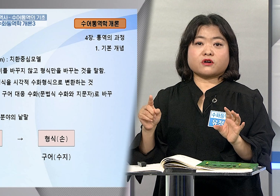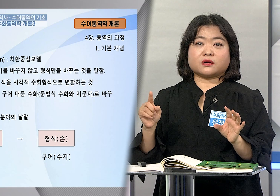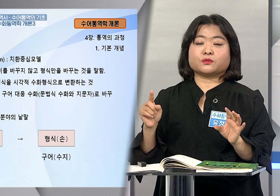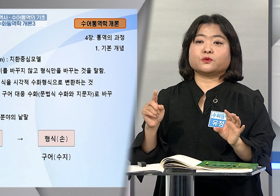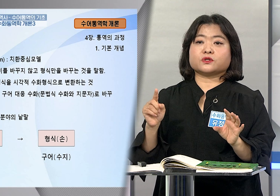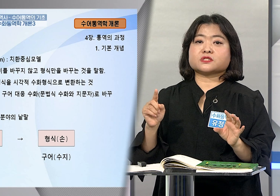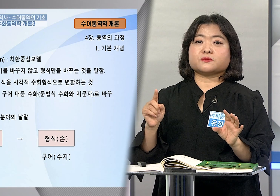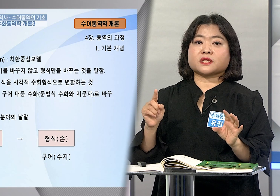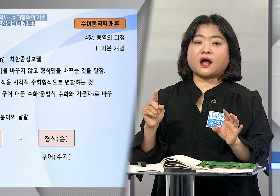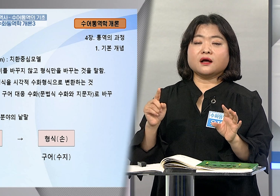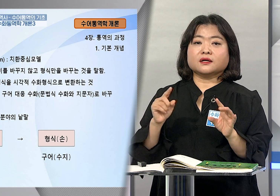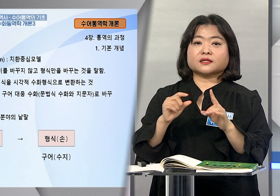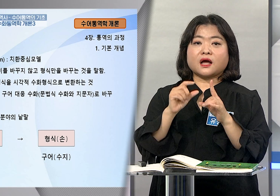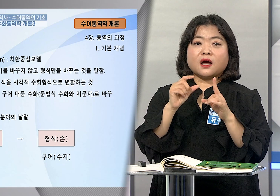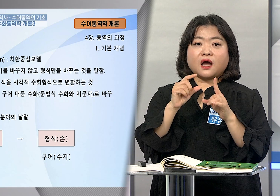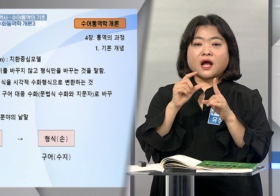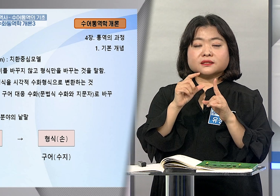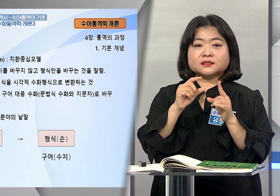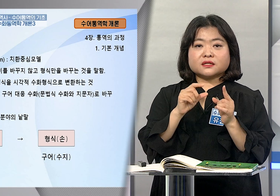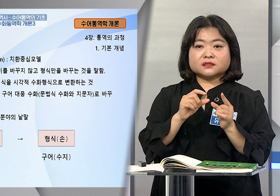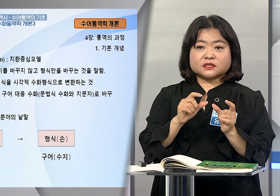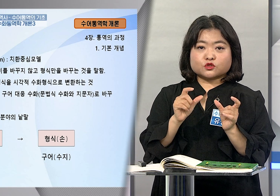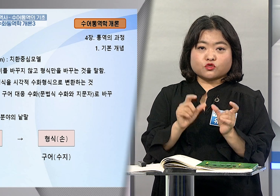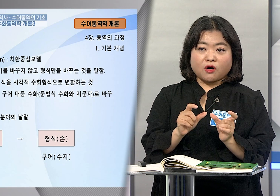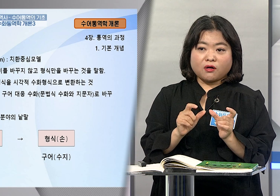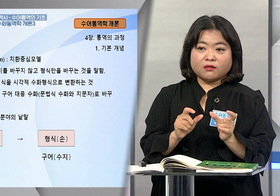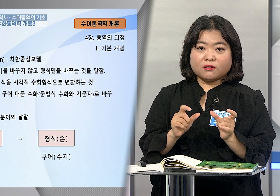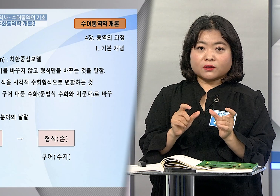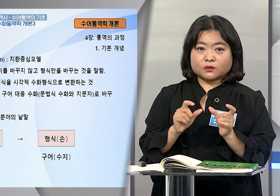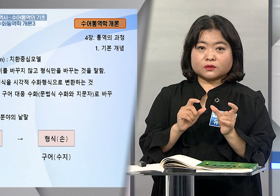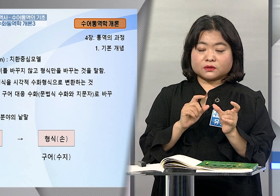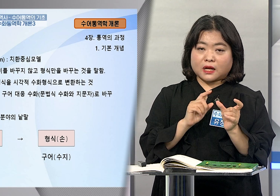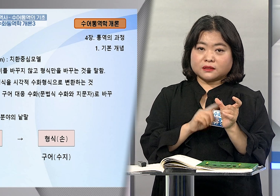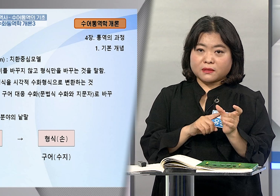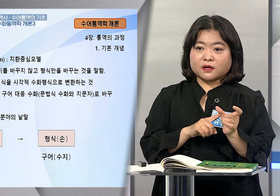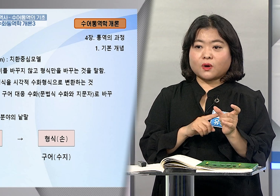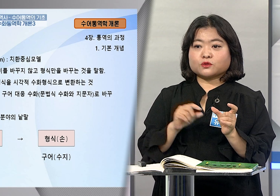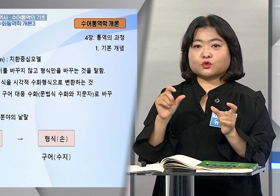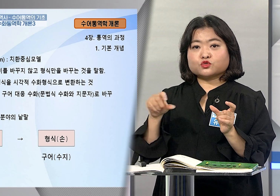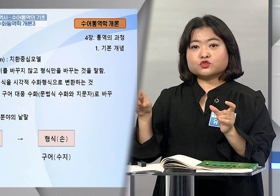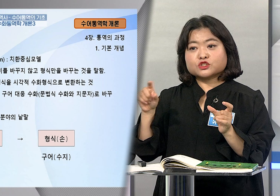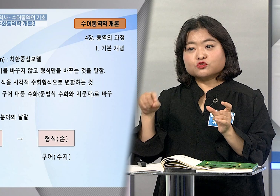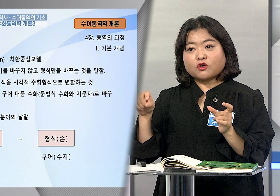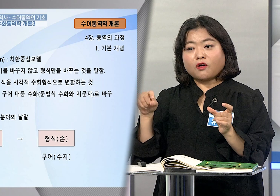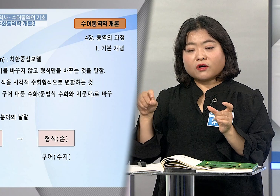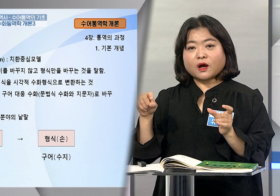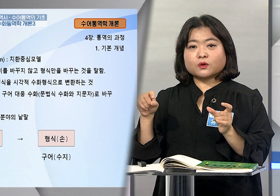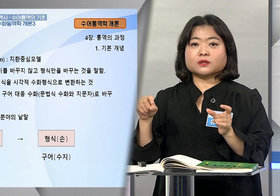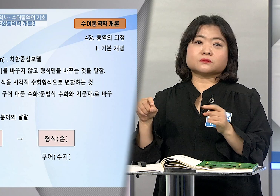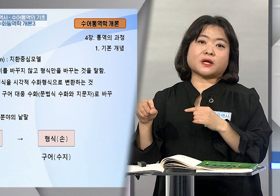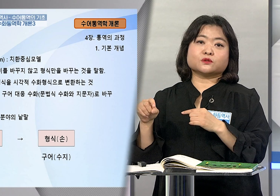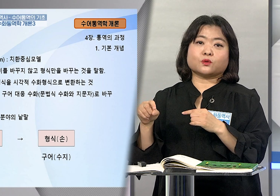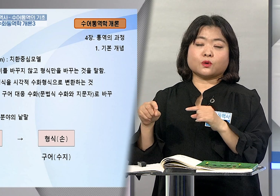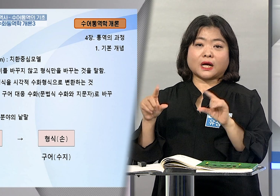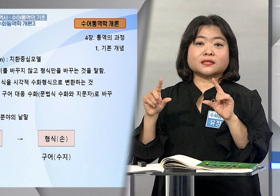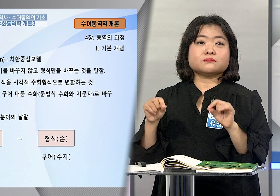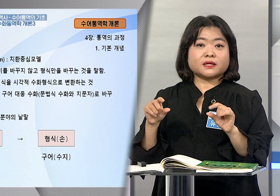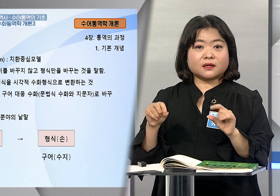수지구어라는 표현도 있습니다. 그러니까 한글 대응식 수어라는 말과 또 수지구어라고 하는 말도 같은 말이라 할